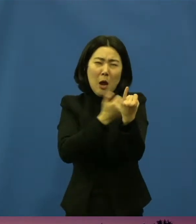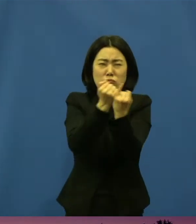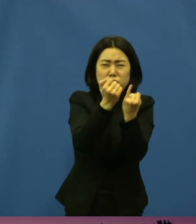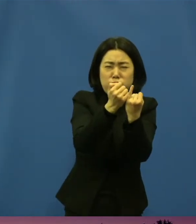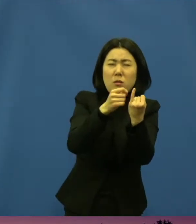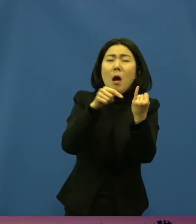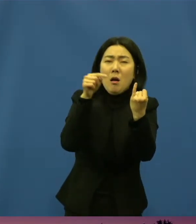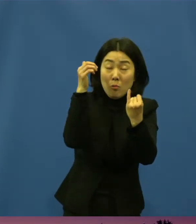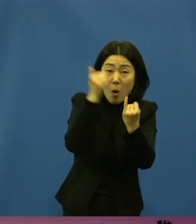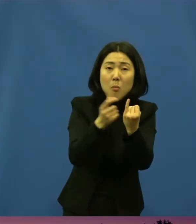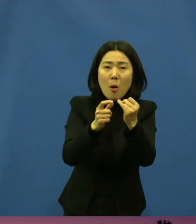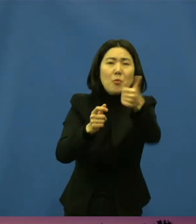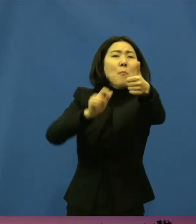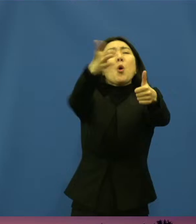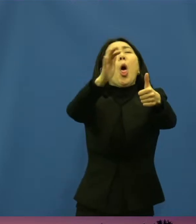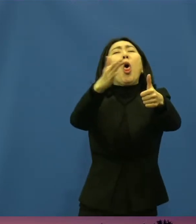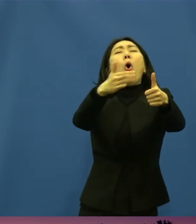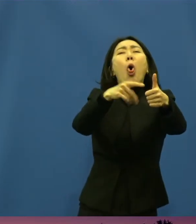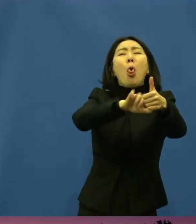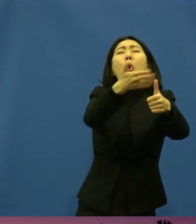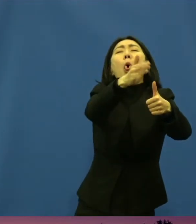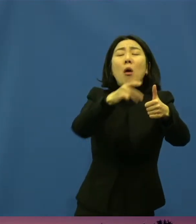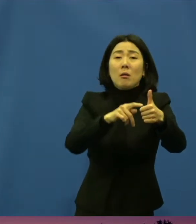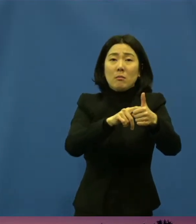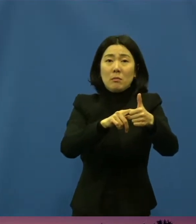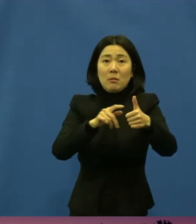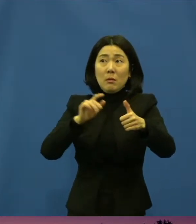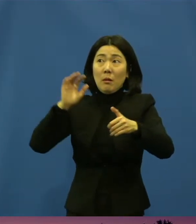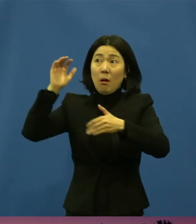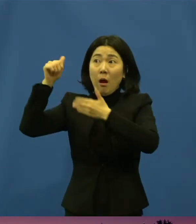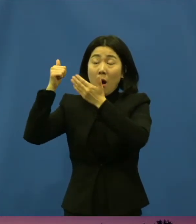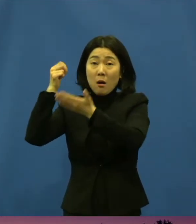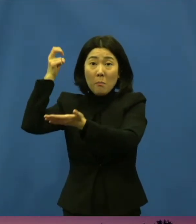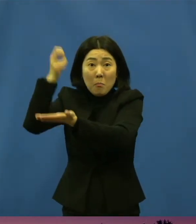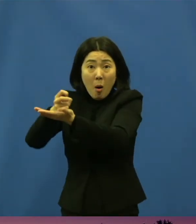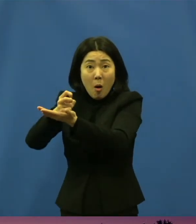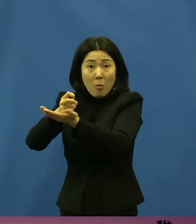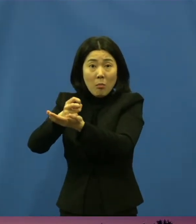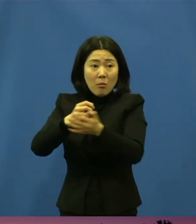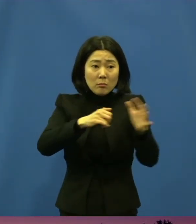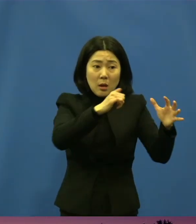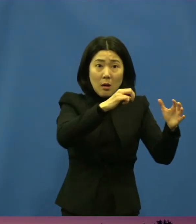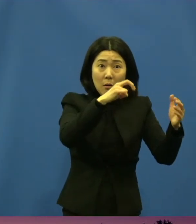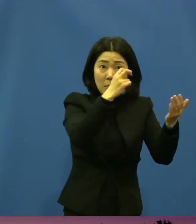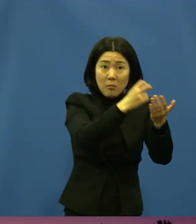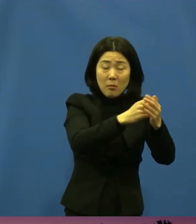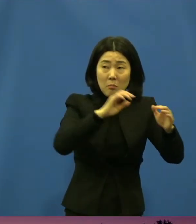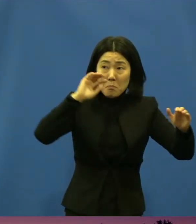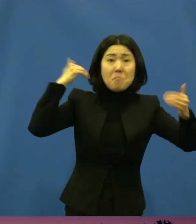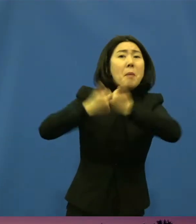왜요? 이미 내 안에 다른 거짓된 진리가 내 안에 자리를 잡고 있기 때문에